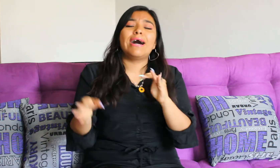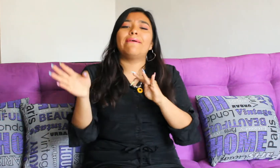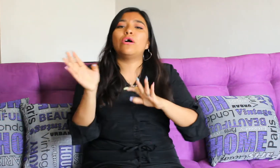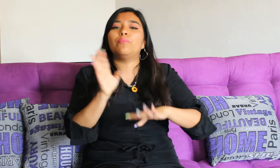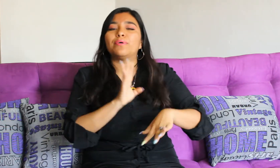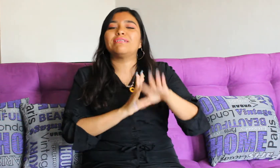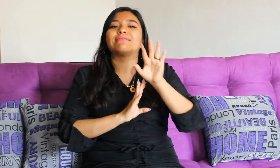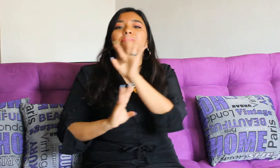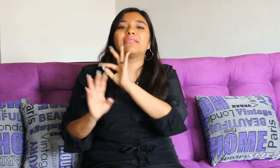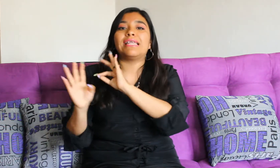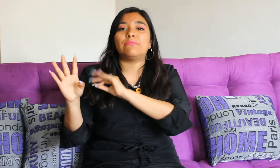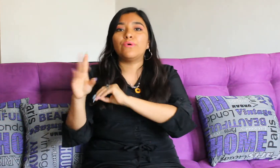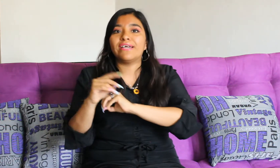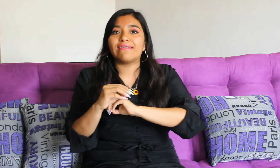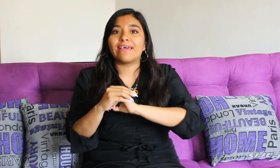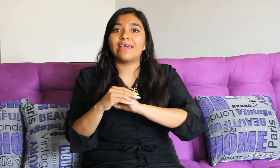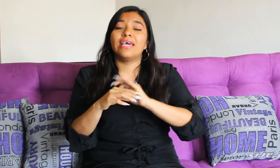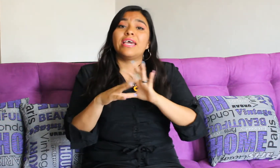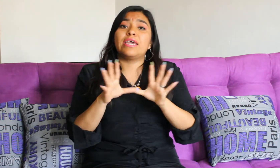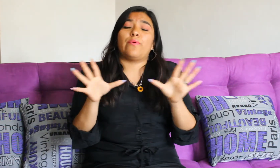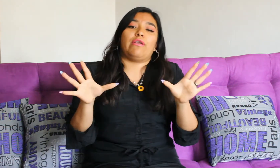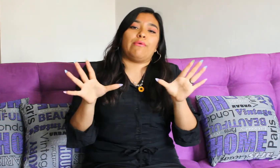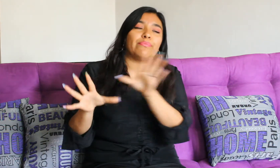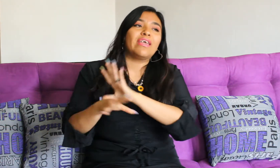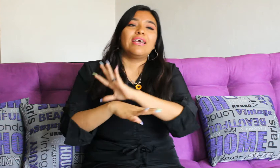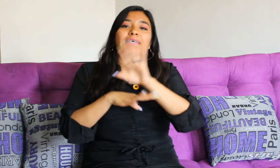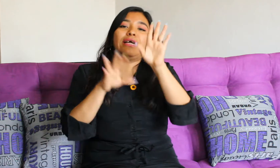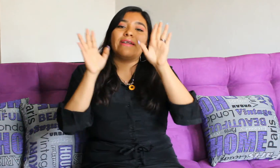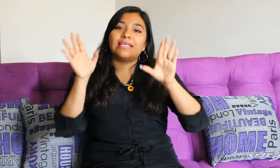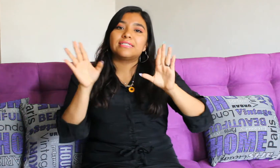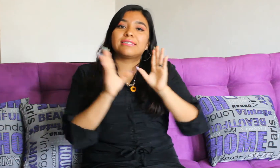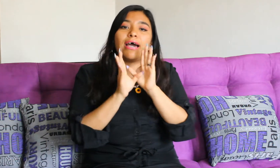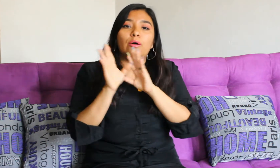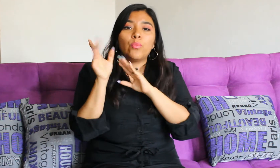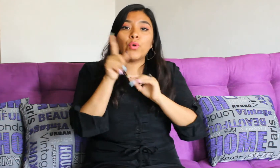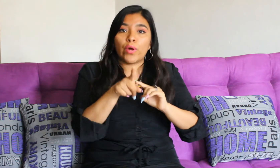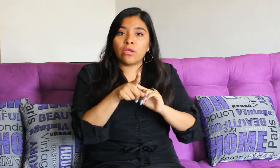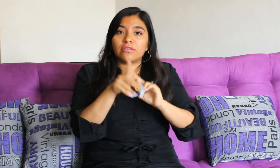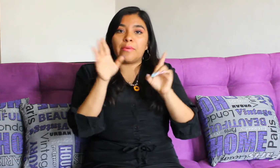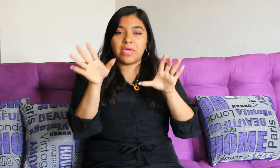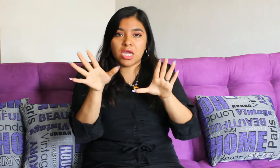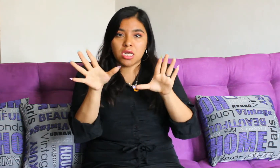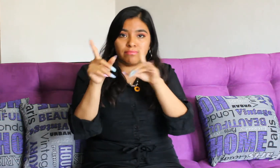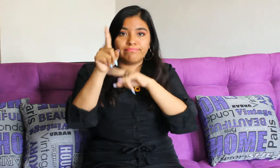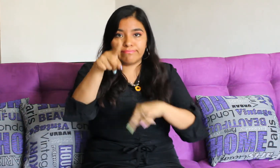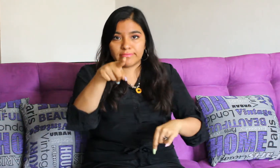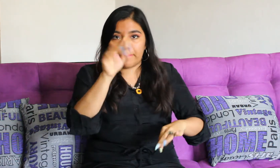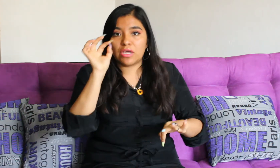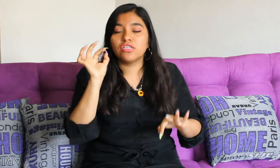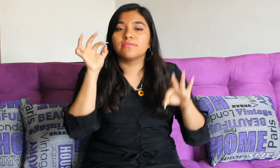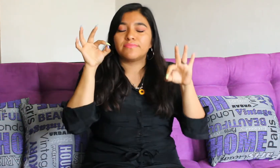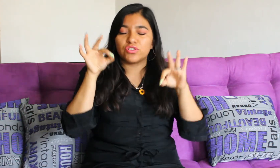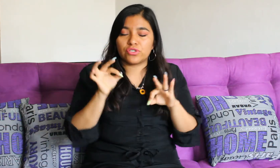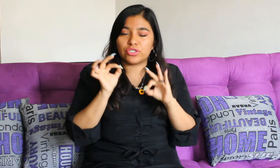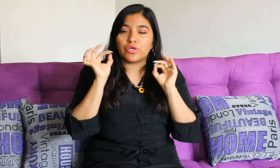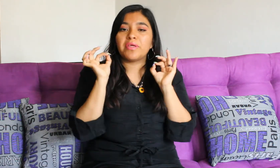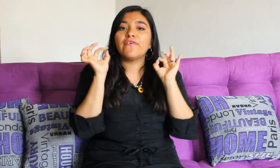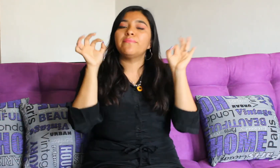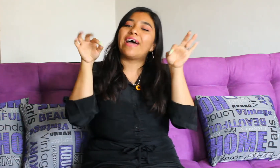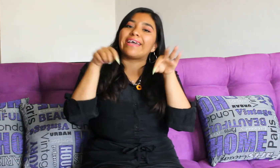habla un poquito también de la muerte, y bueno, la verdad es que está muy bueno también. Amigos, yo se los recomiendo, aquí